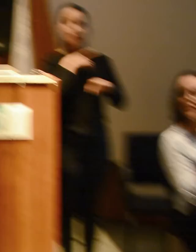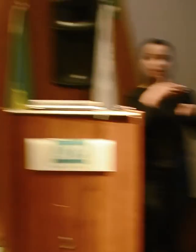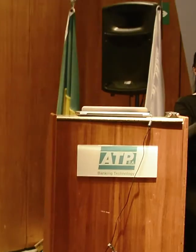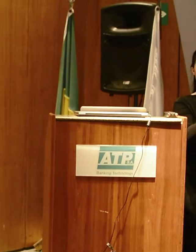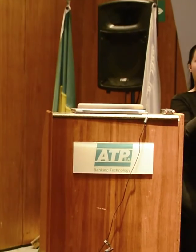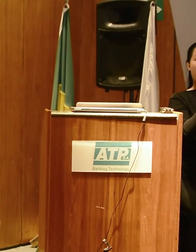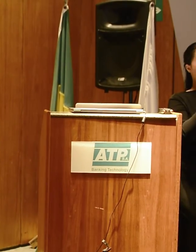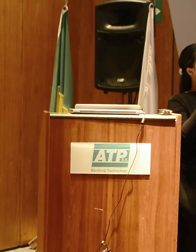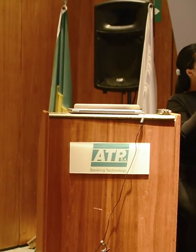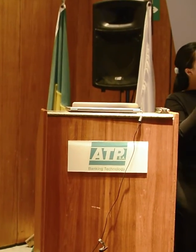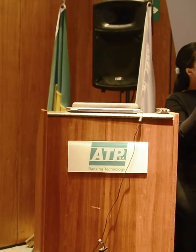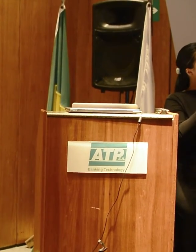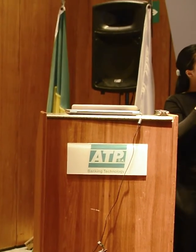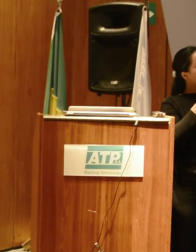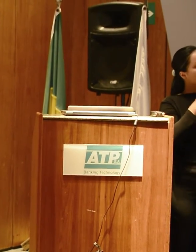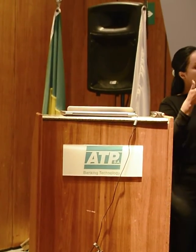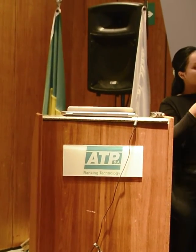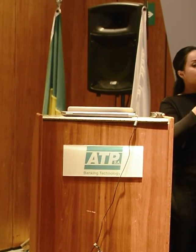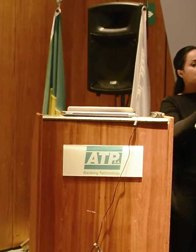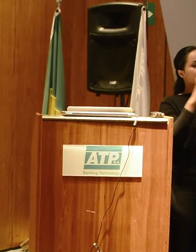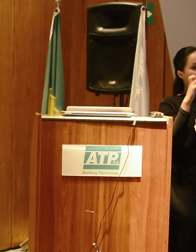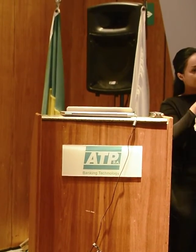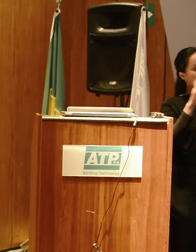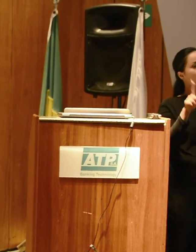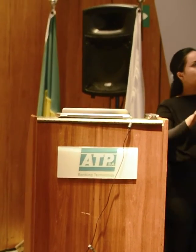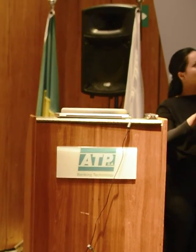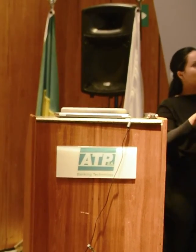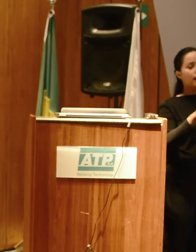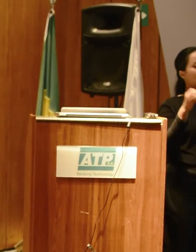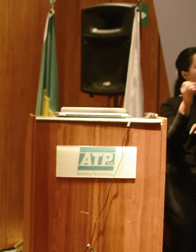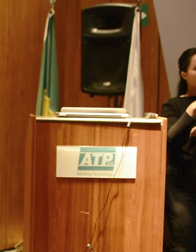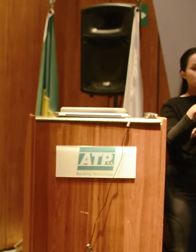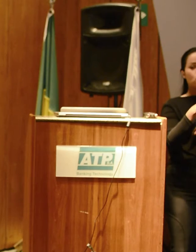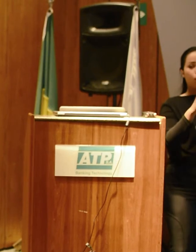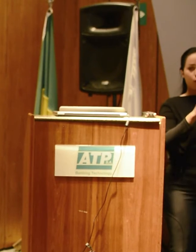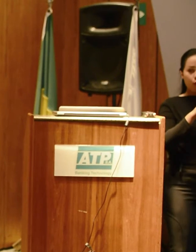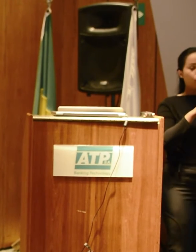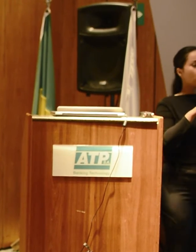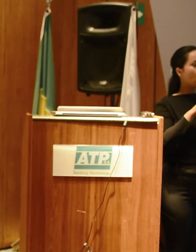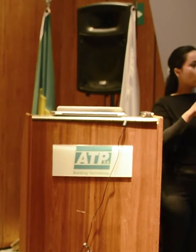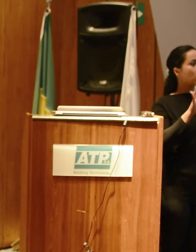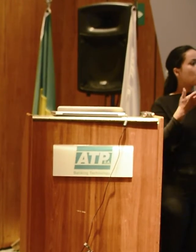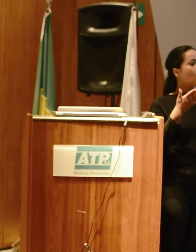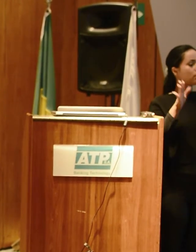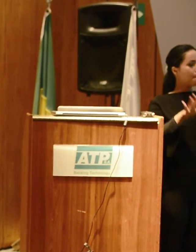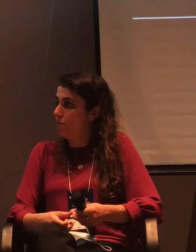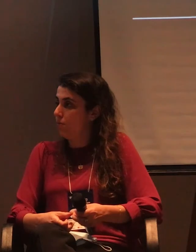ósseo aqui. Que pode ser até 55 também, né? Eu não atualizei aqui, está faltando o ósseo. Então, então,